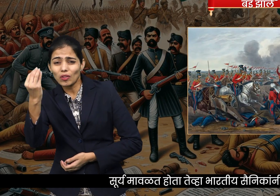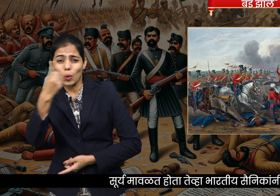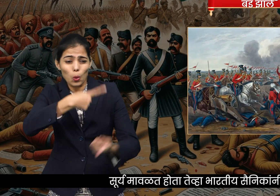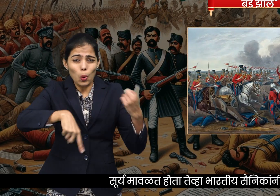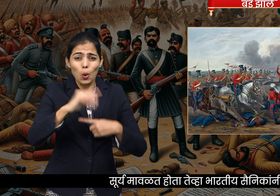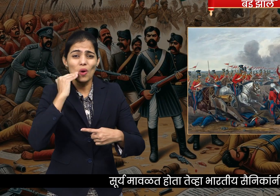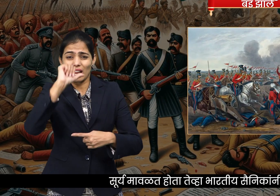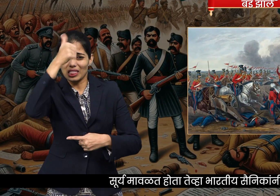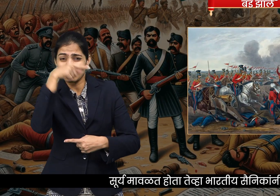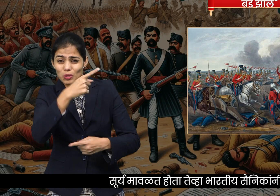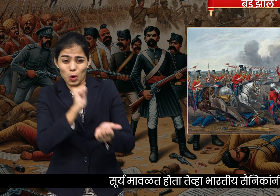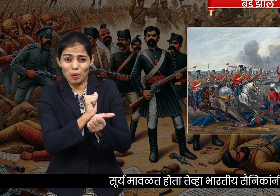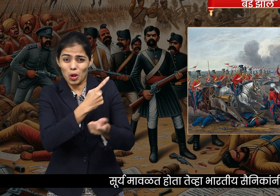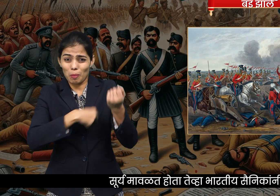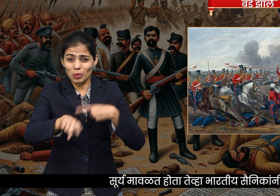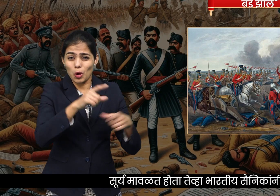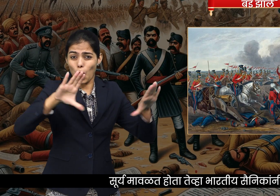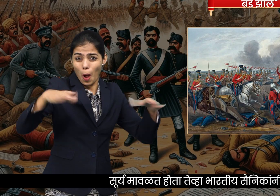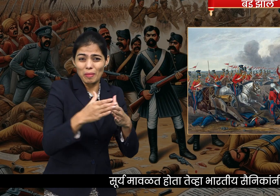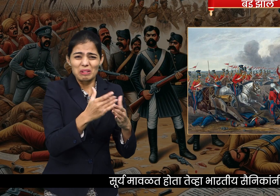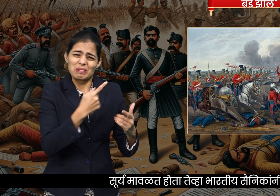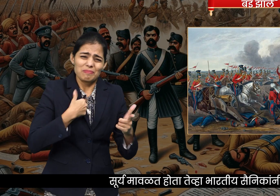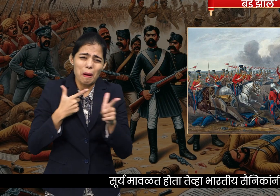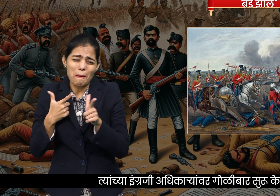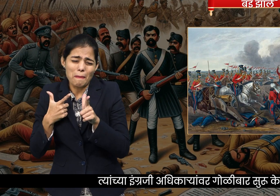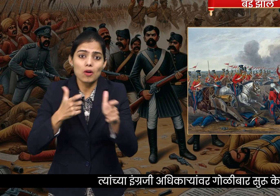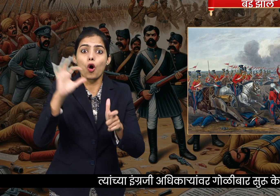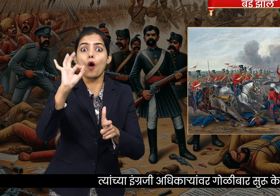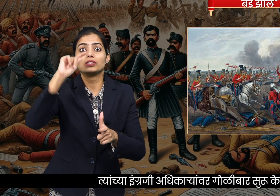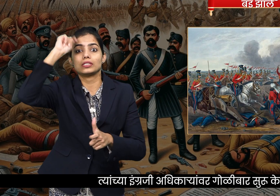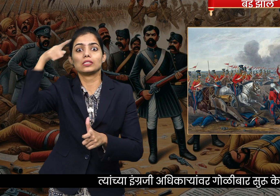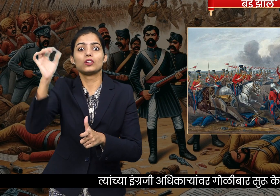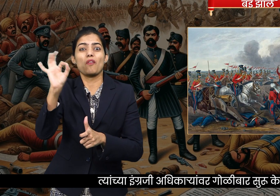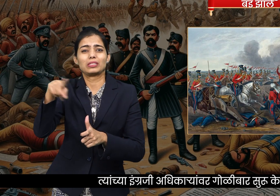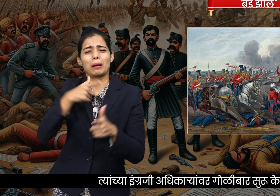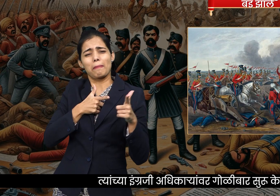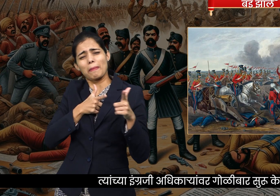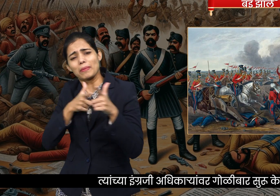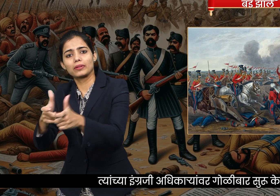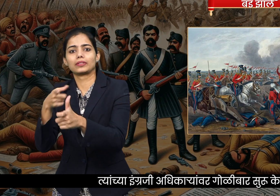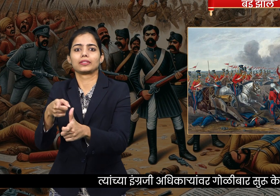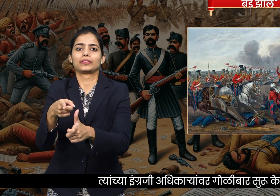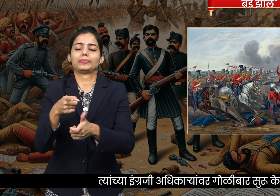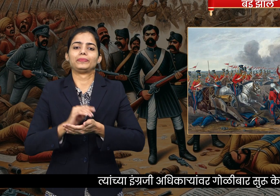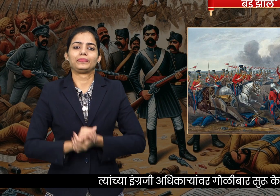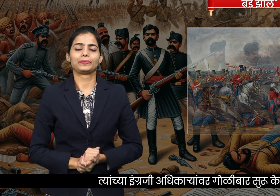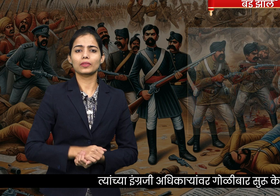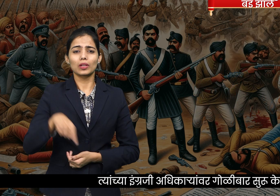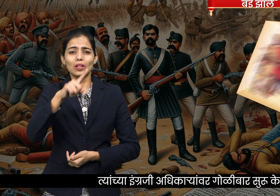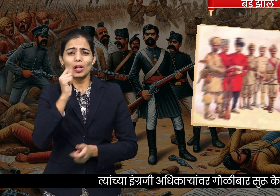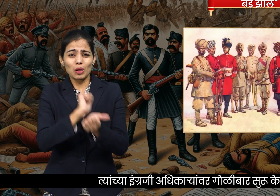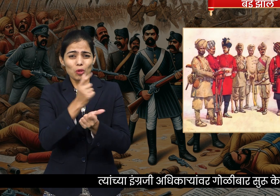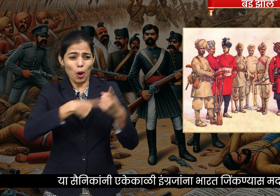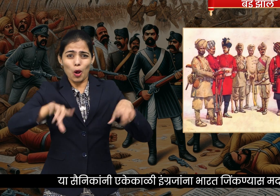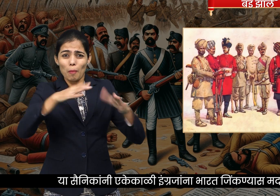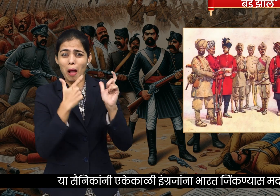सूर्य मावळत होता तेव्हा भारतीय सैनिकांनी त्यांच्या इंग्रजी अधिकाऱ्यांवर गोळीबार